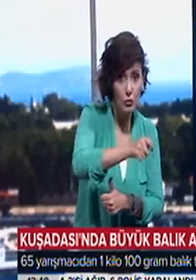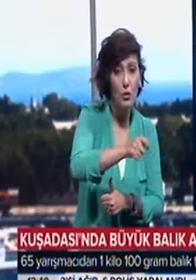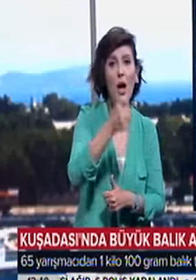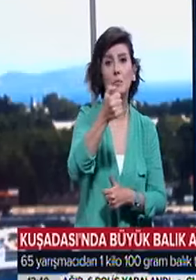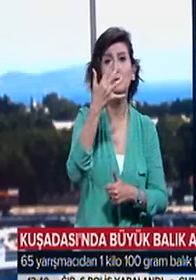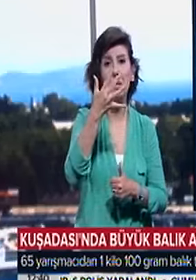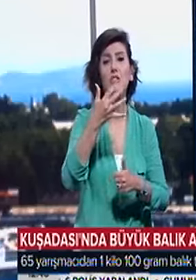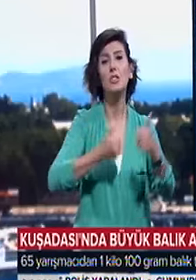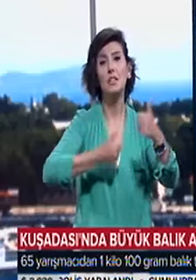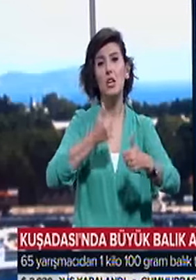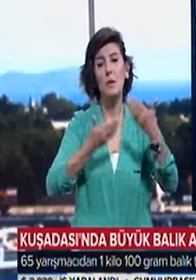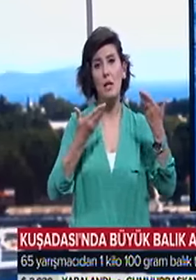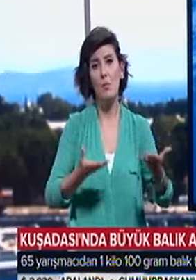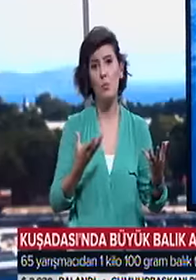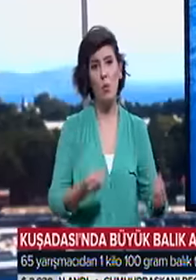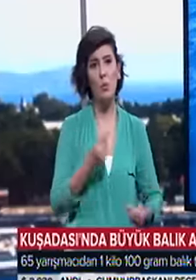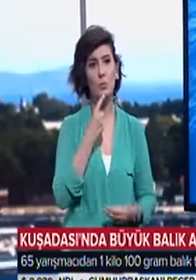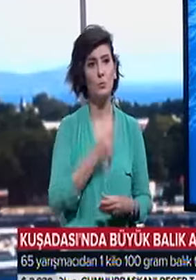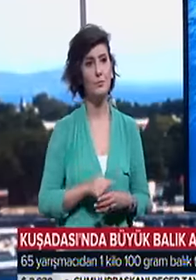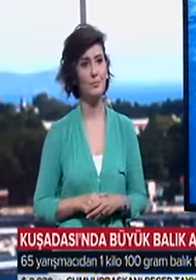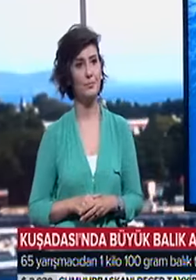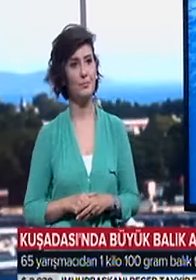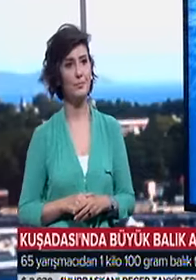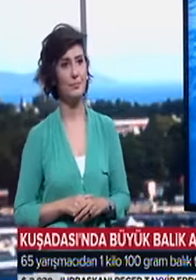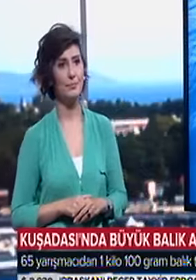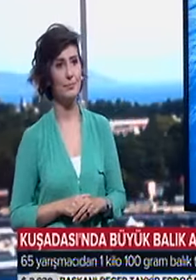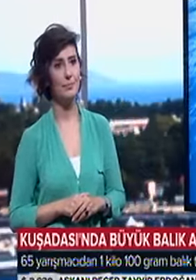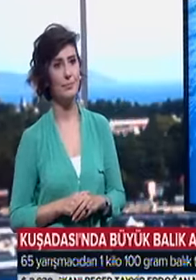edildi. Maşallah maşallah.